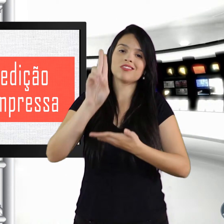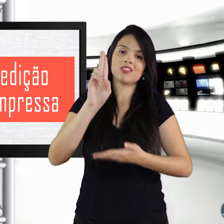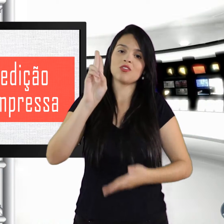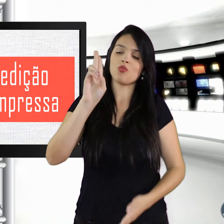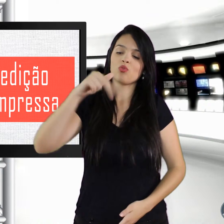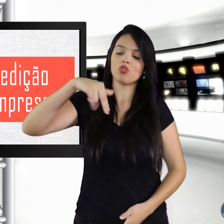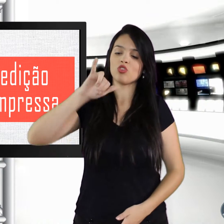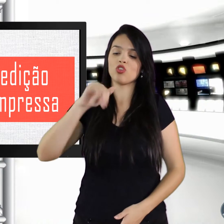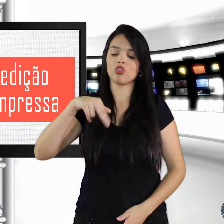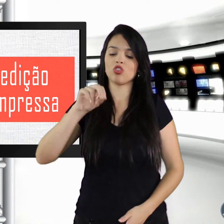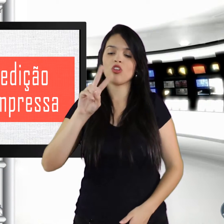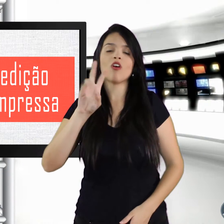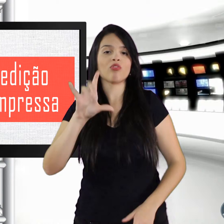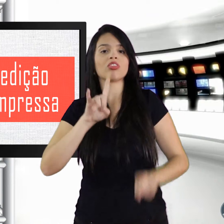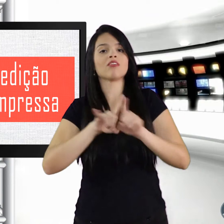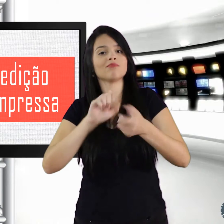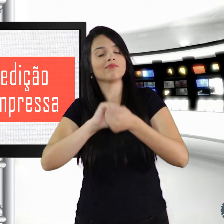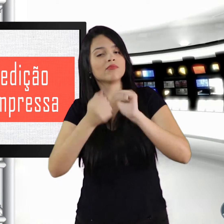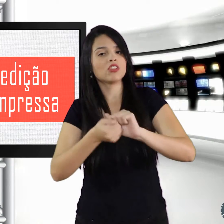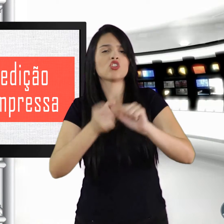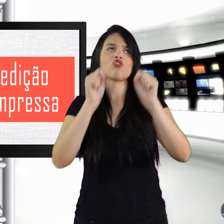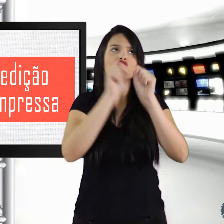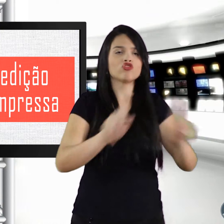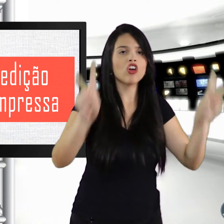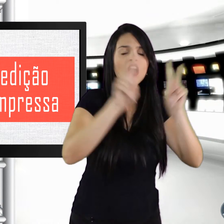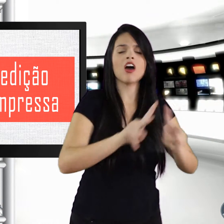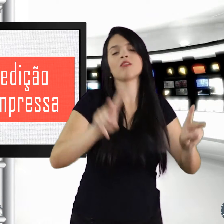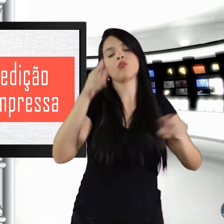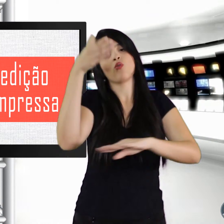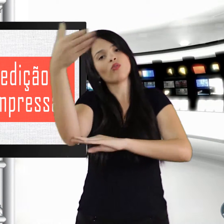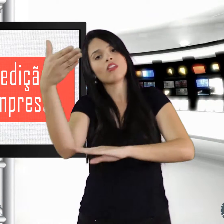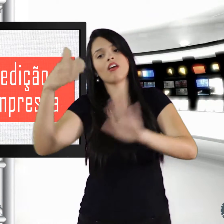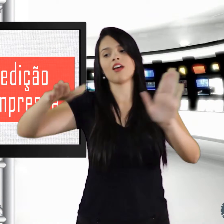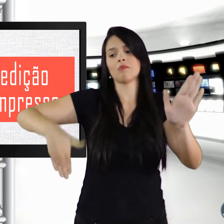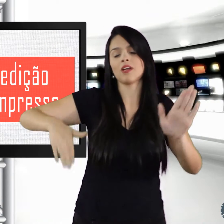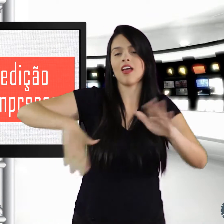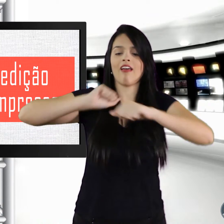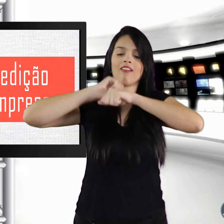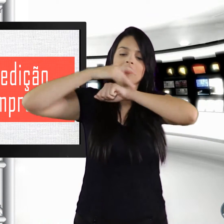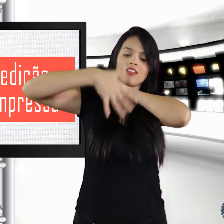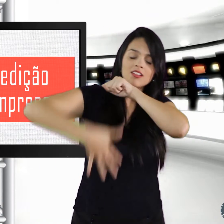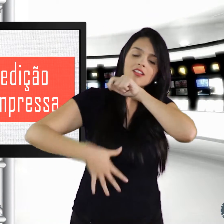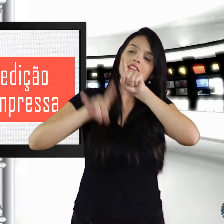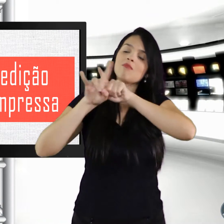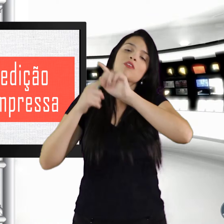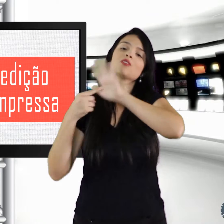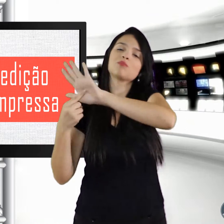Julho, shoppings e hotéis, adequação de praias, cachoeiras, exposições artísticas e grandes